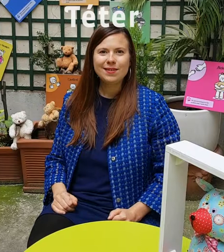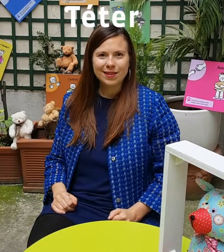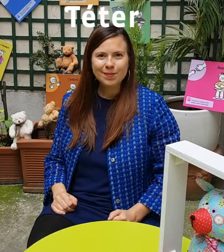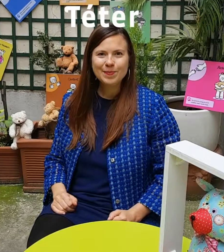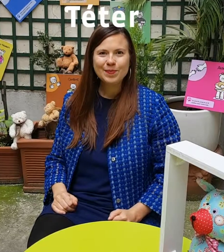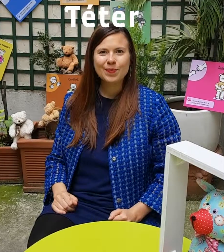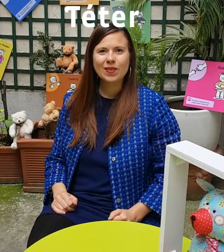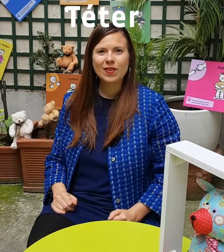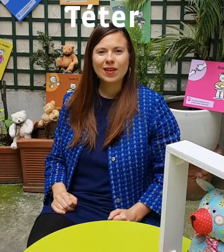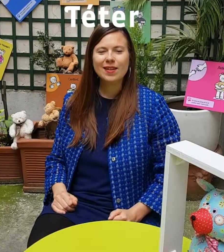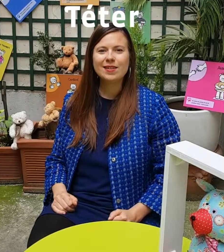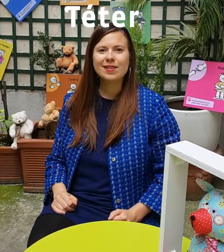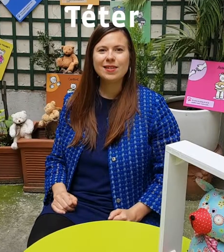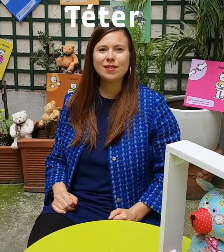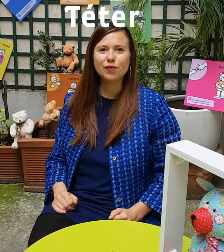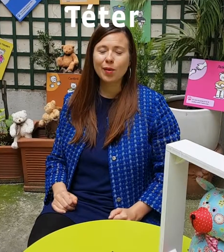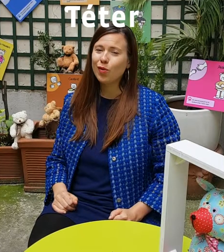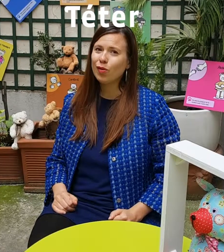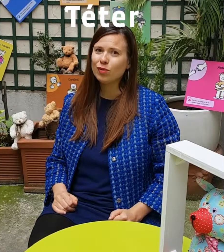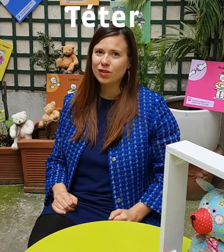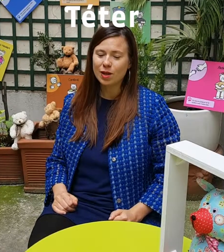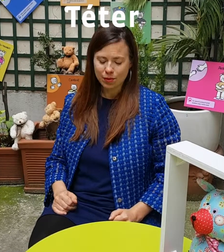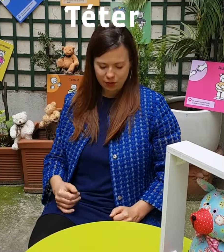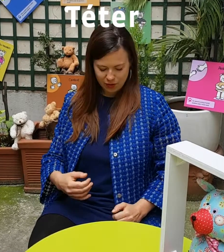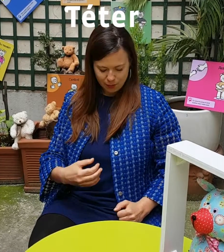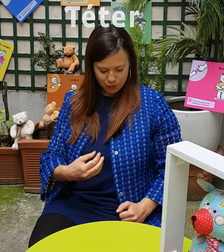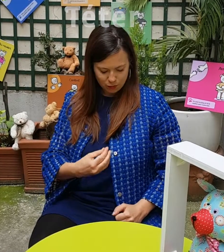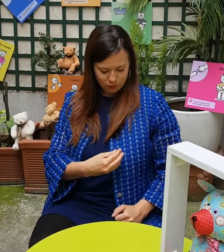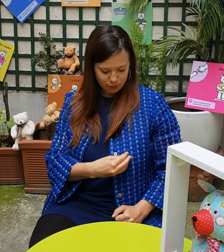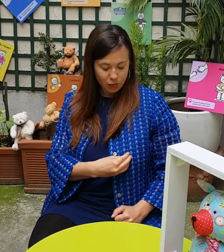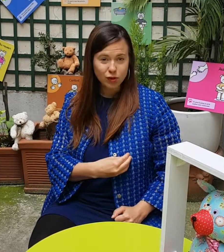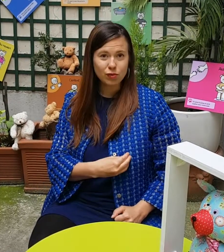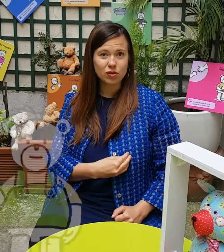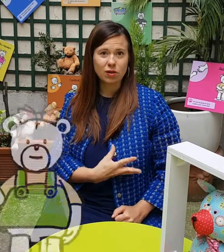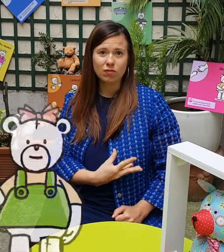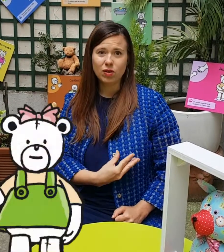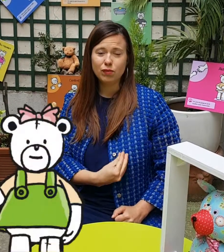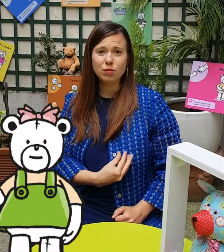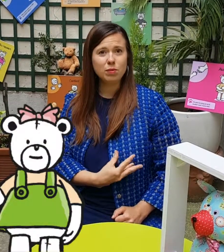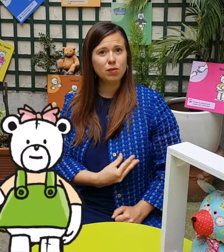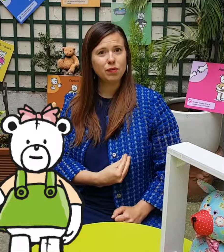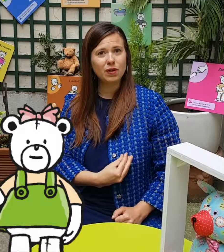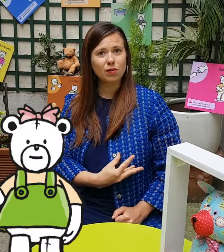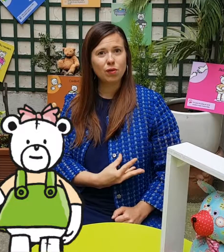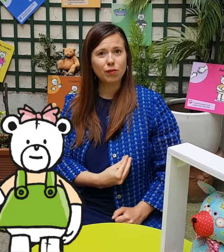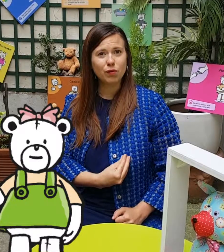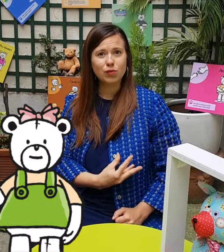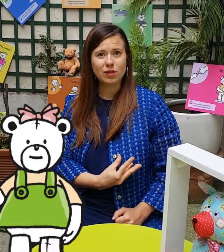téter. Téter, c'est vraiment simple, c'est vraiment proche du sein et vous mimez le fait que l'enfant puisse